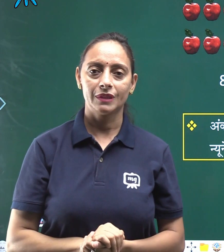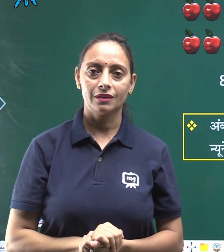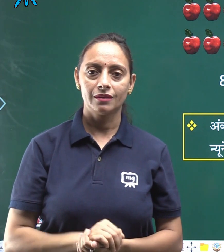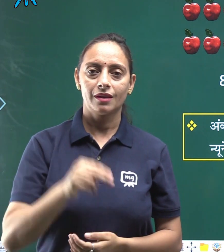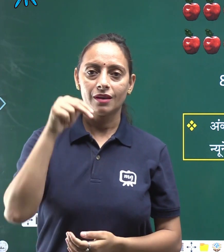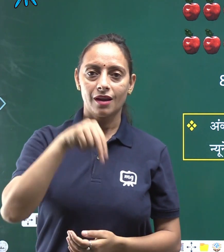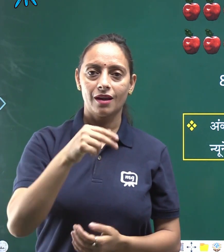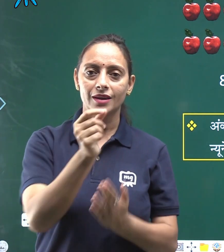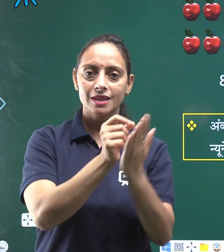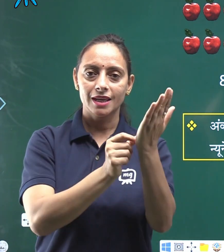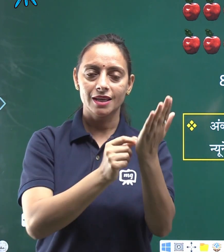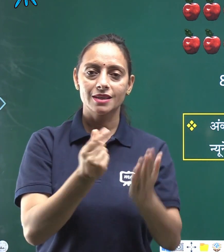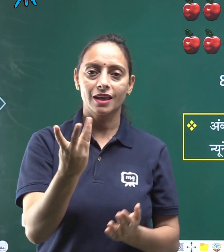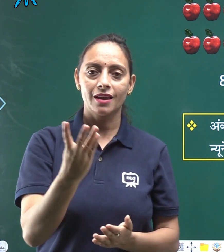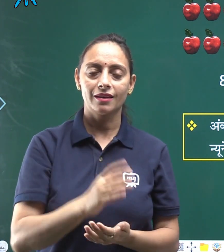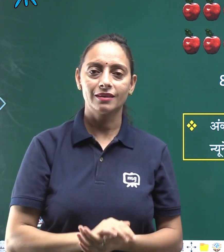नीचे लिखी संख्या